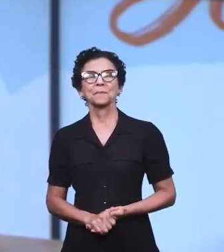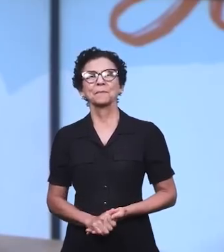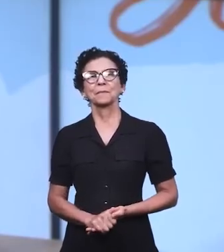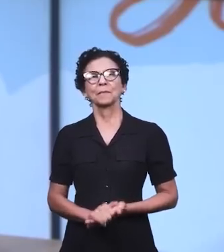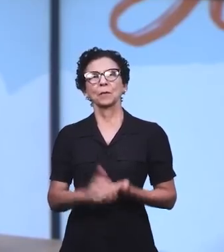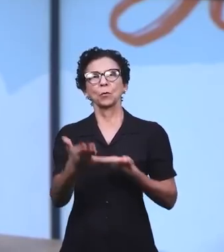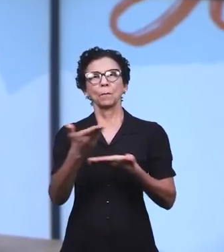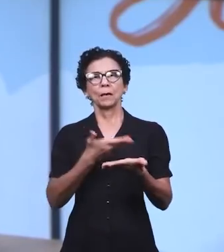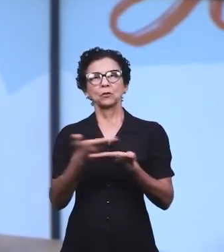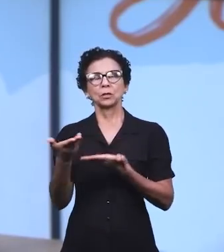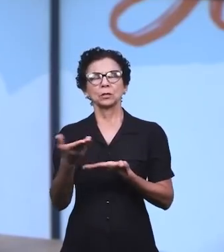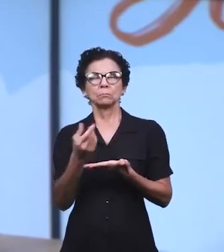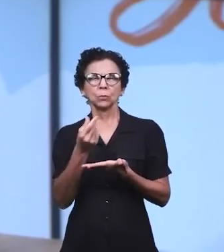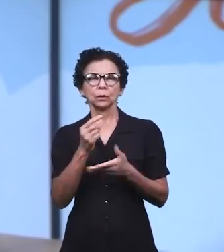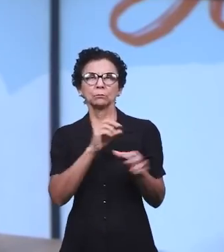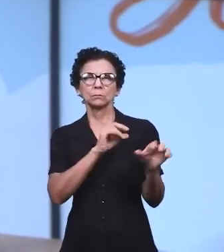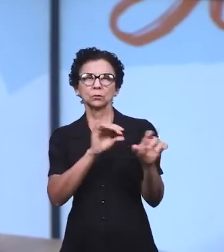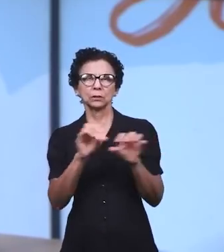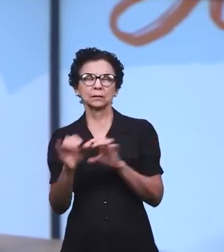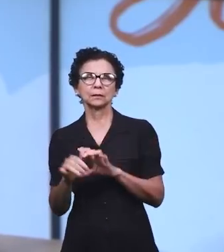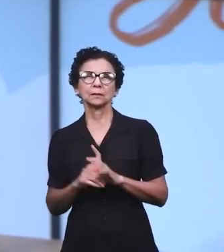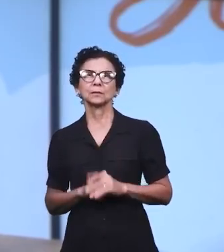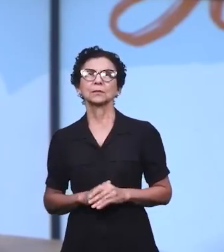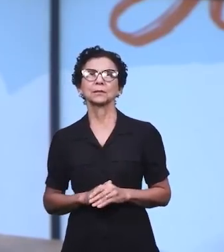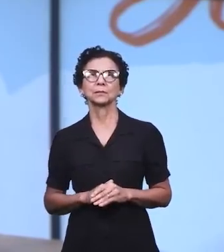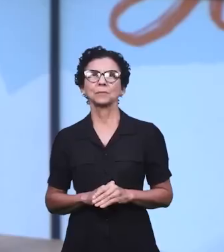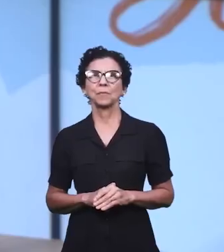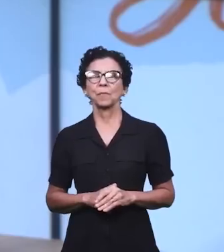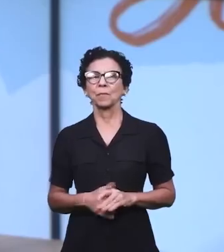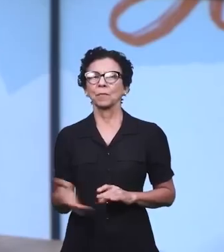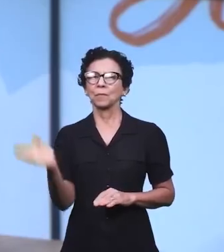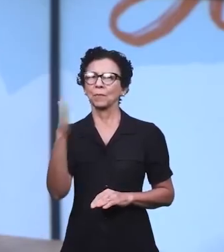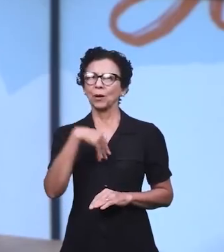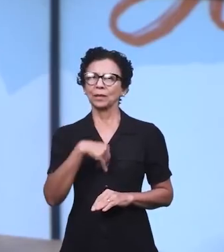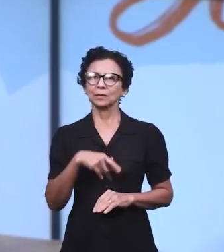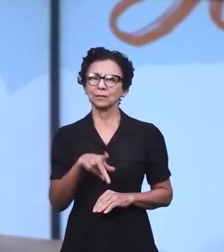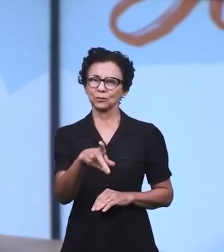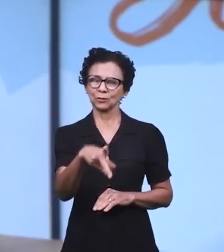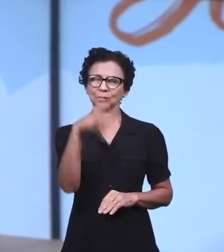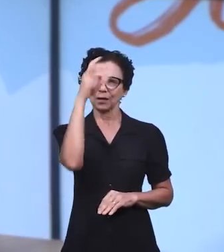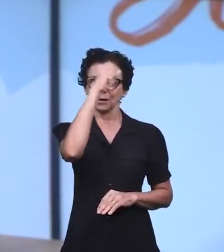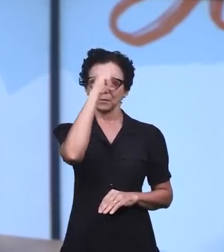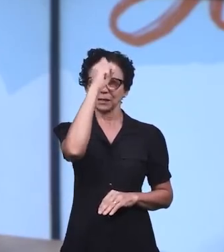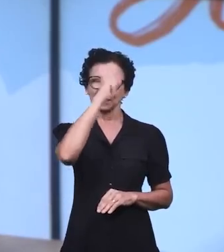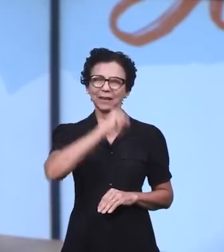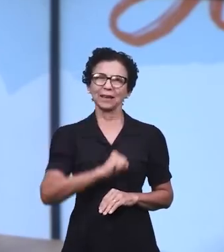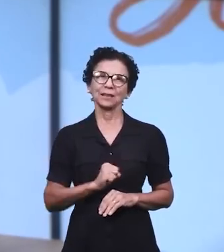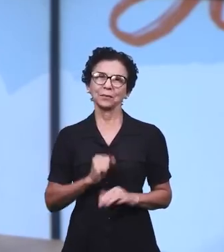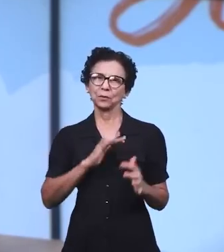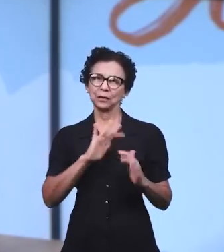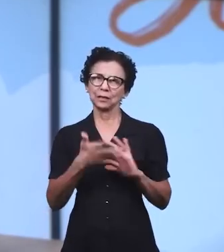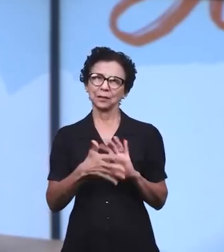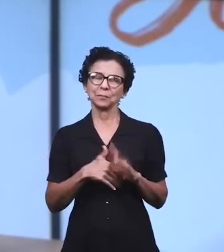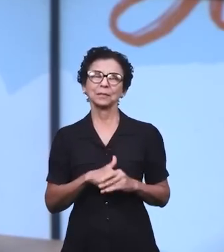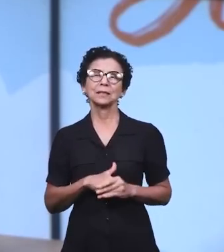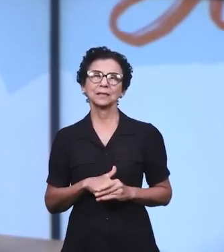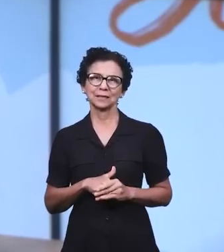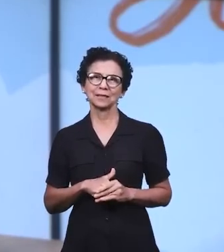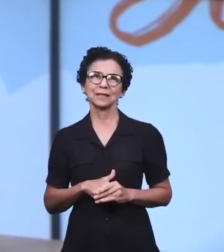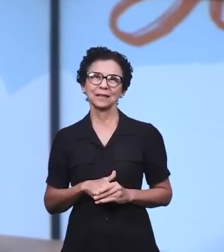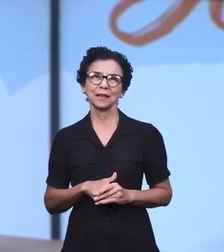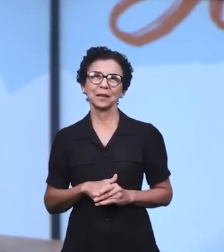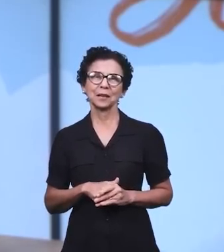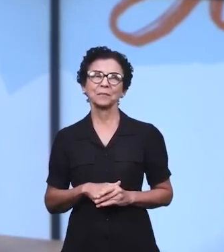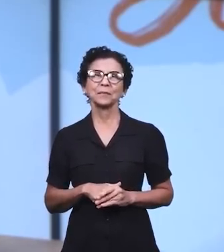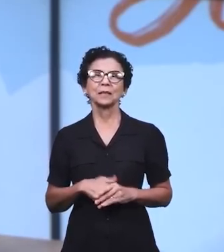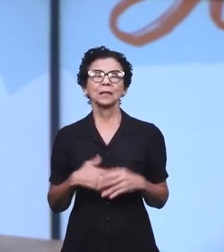aí em casa, e vem com a gente, vamos continuar aqui aprendendo mais e enriquecendo, né, esse trabalho de assistência